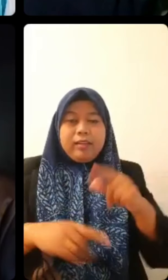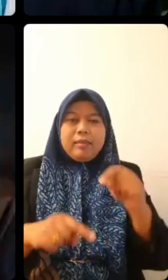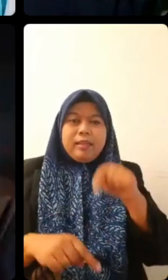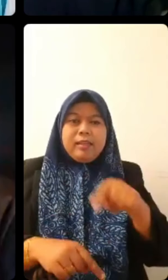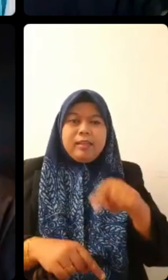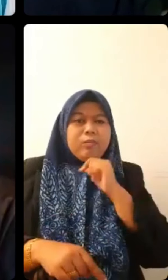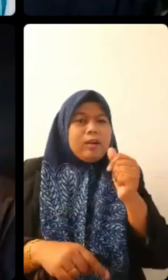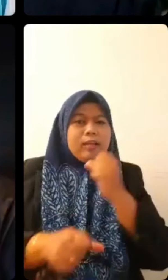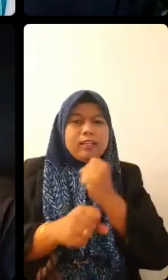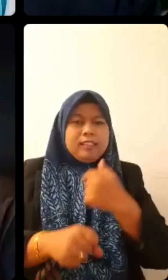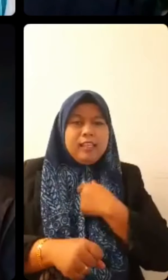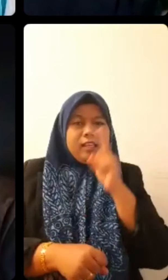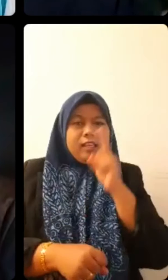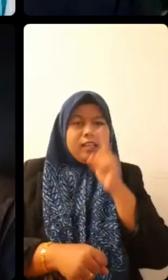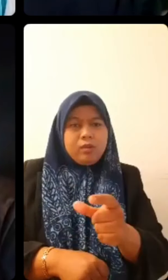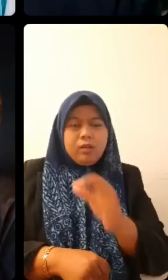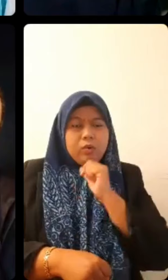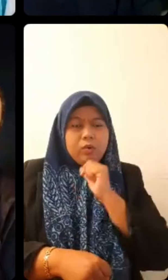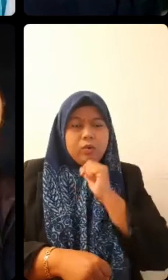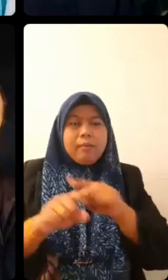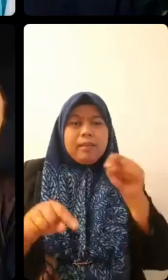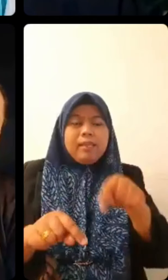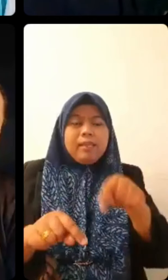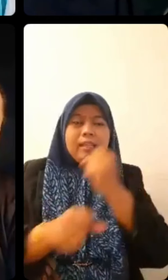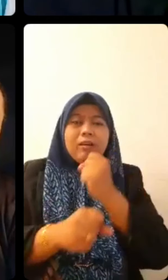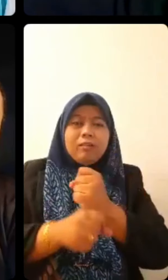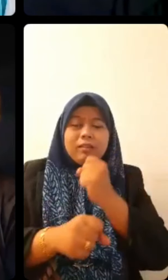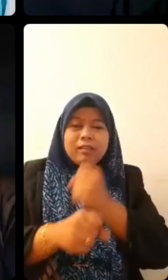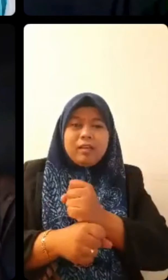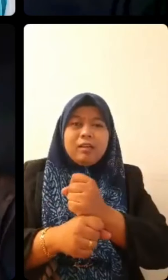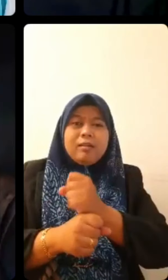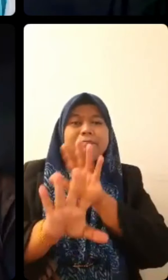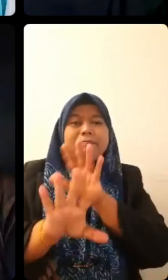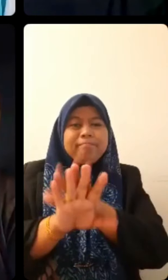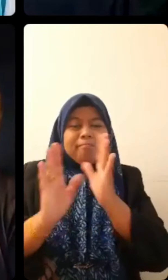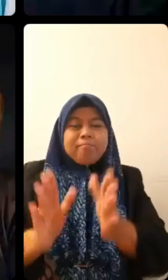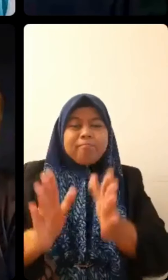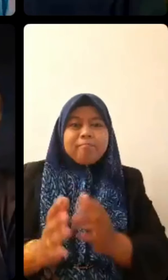Ramai-ramai. Kalau tak ada sahabat-sahabat saya seperti Cik Zina ni,